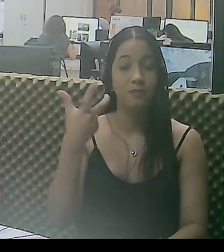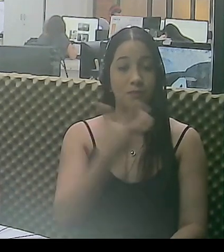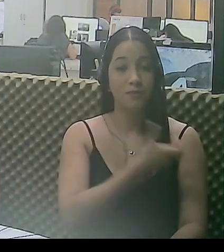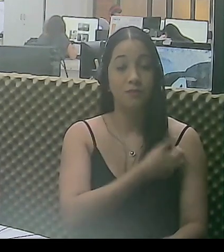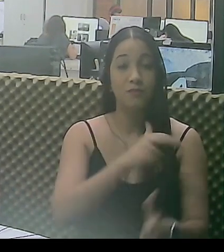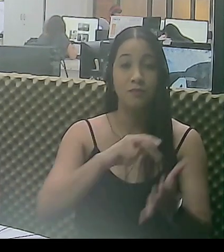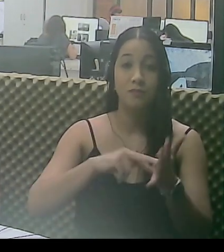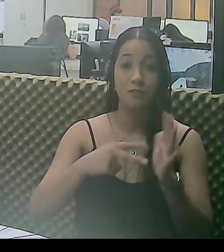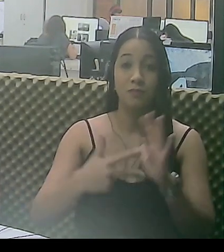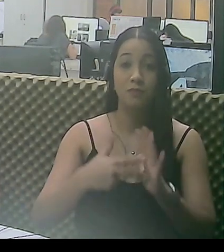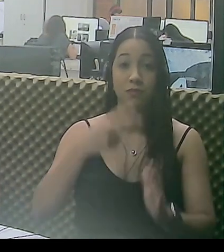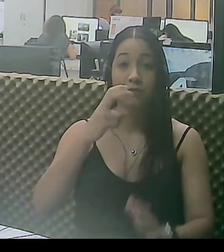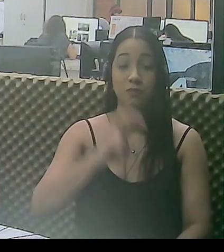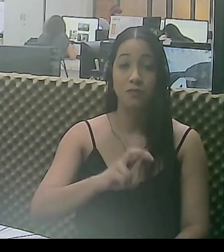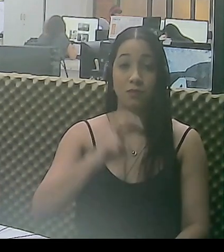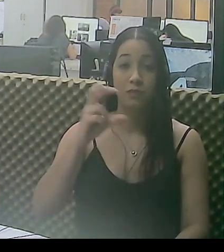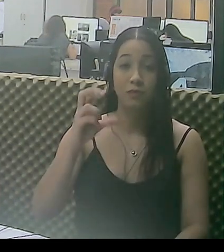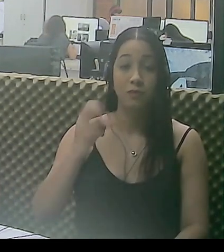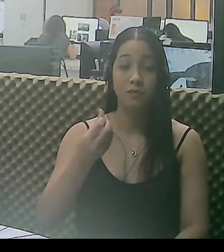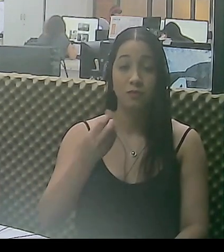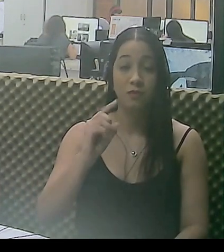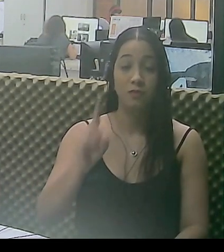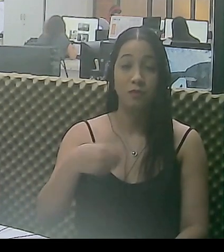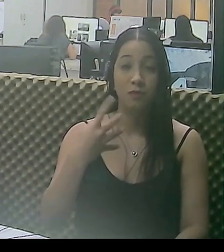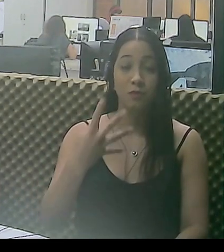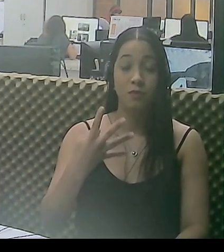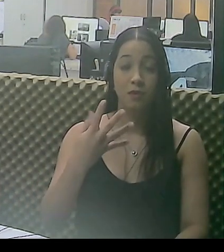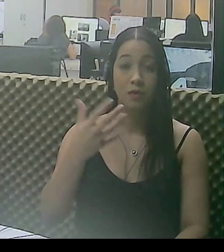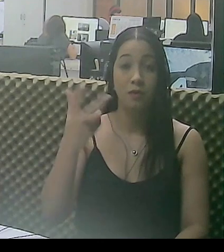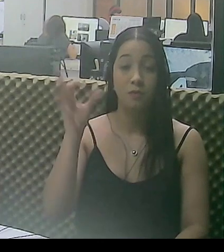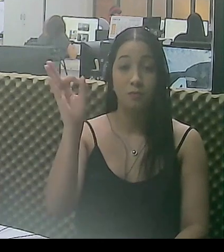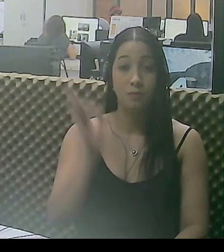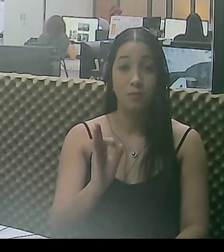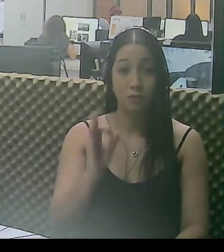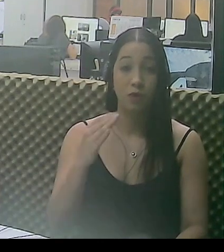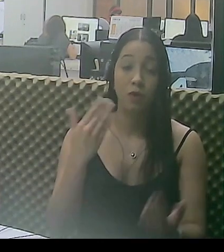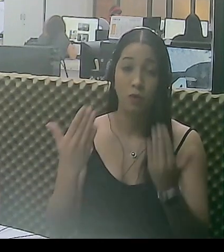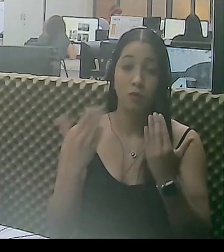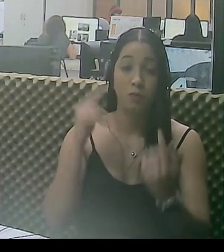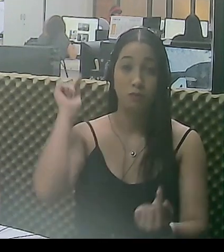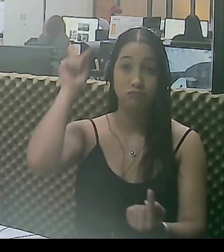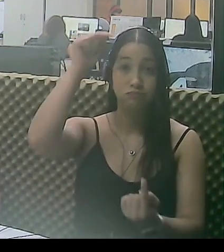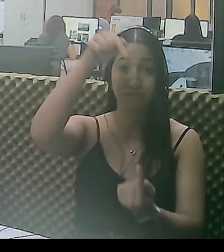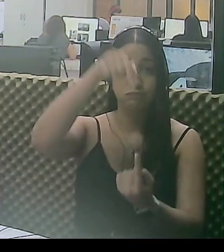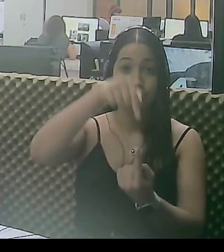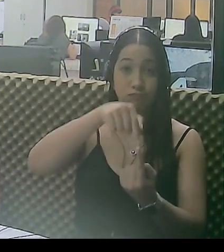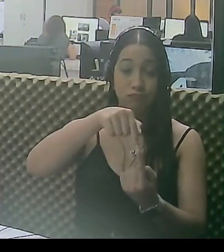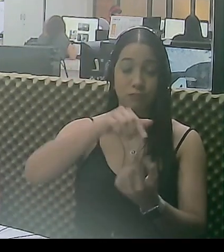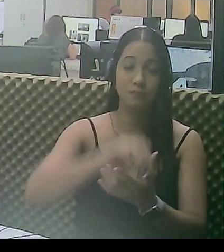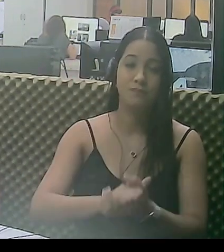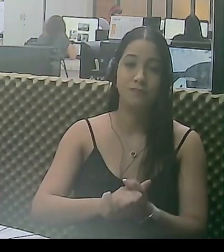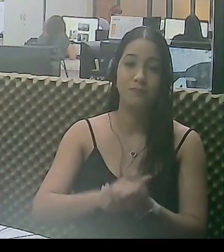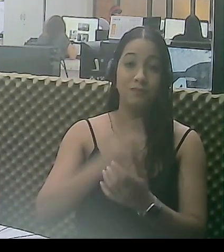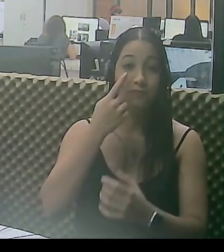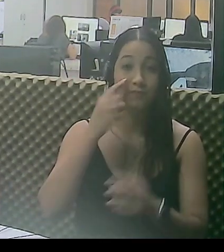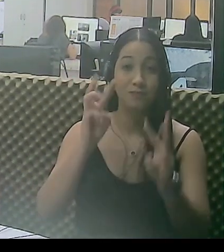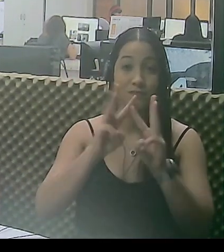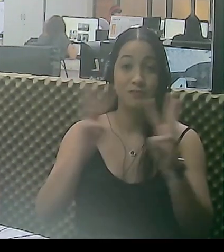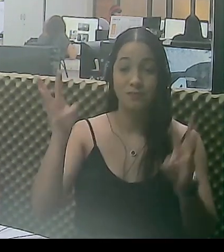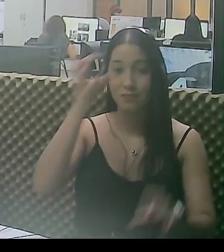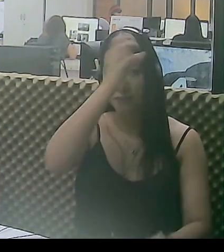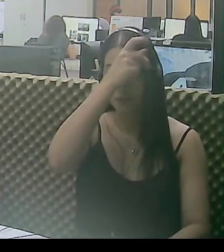representa 56,64% da cobertura em relação ao público alvo confira no portal da prefeitura